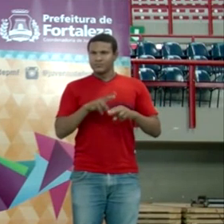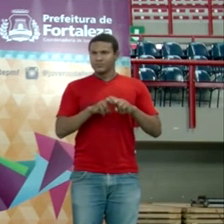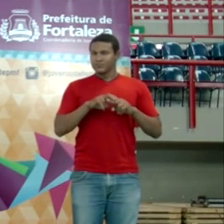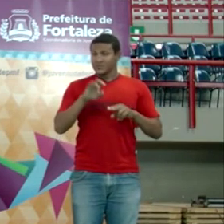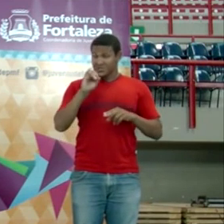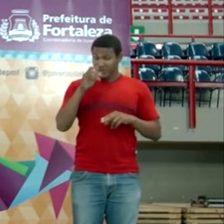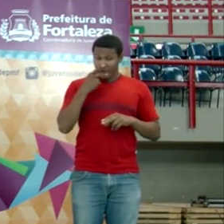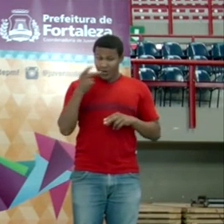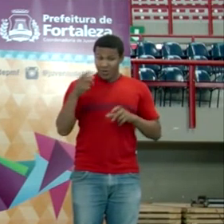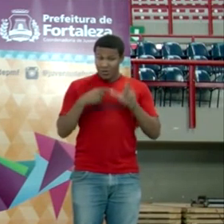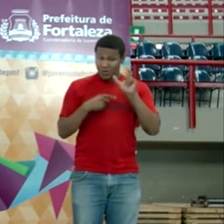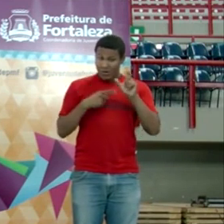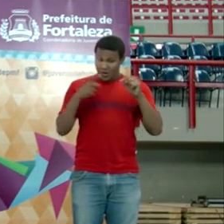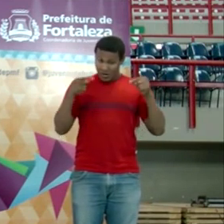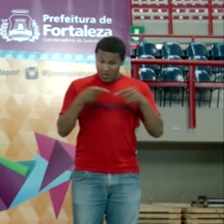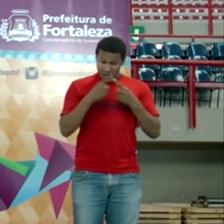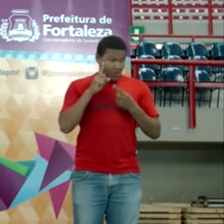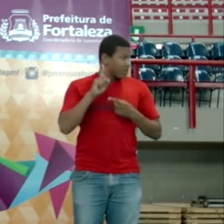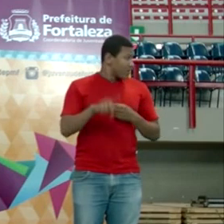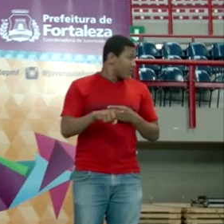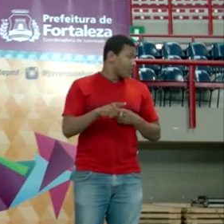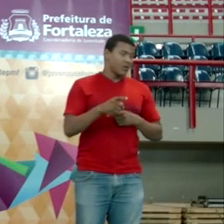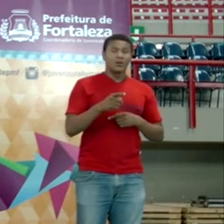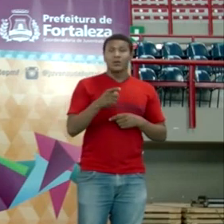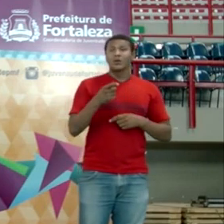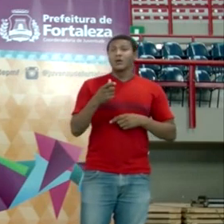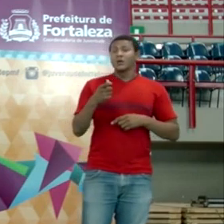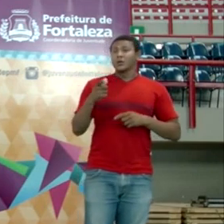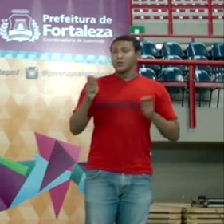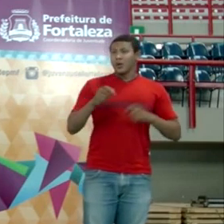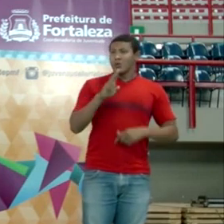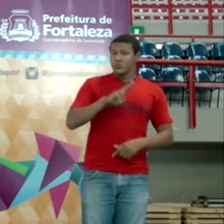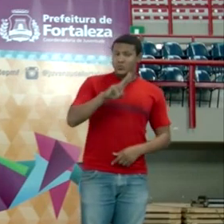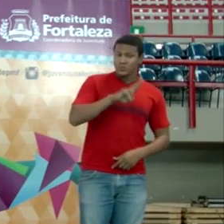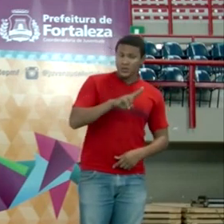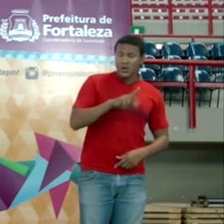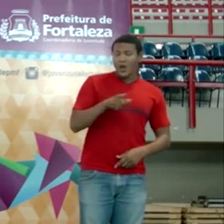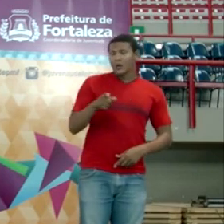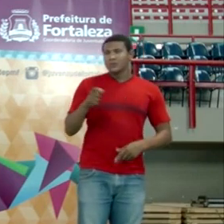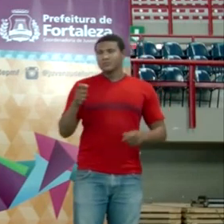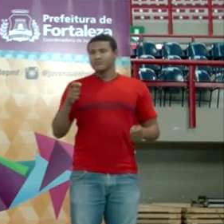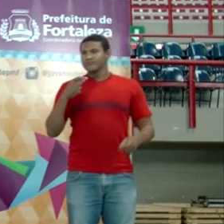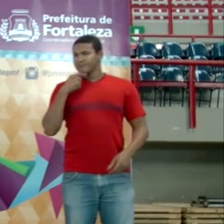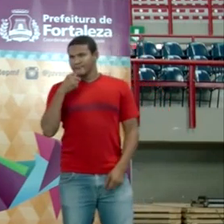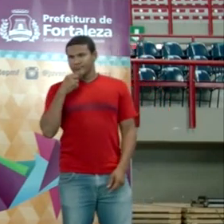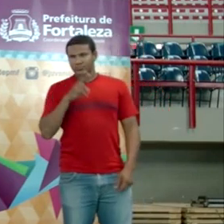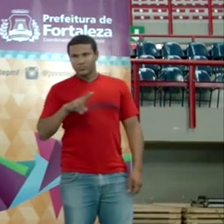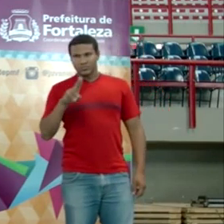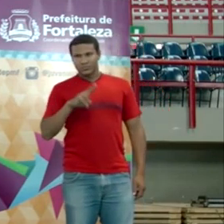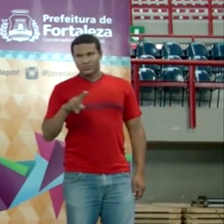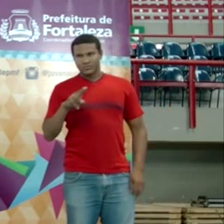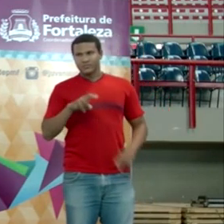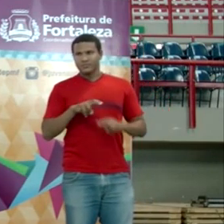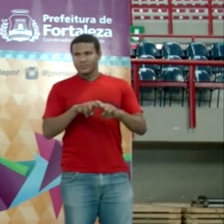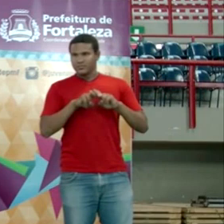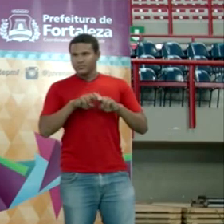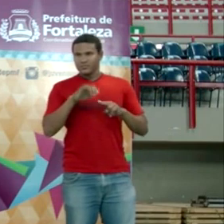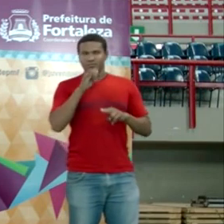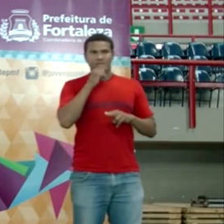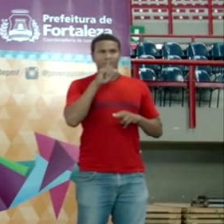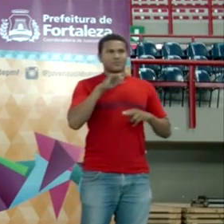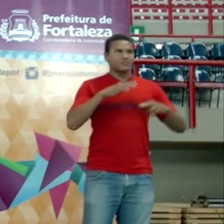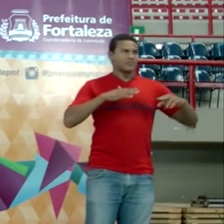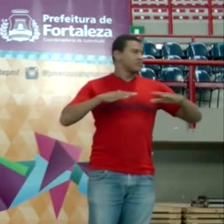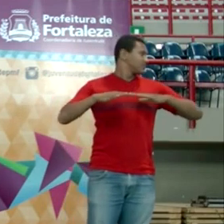falou respectivamente, quando é útil e quando é inútil. Então quando é útil é quando está em